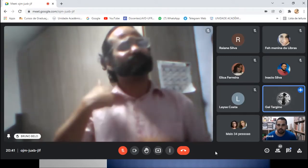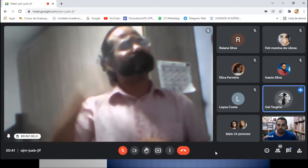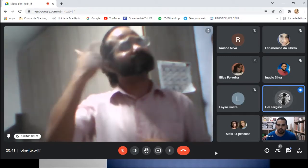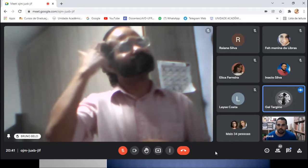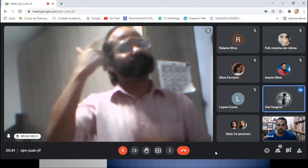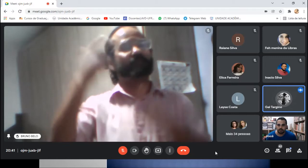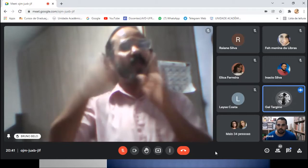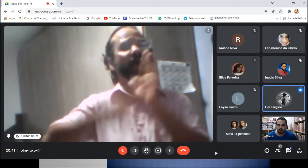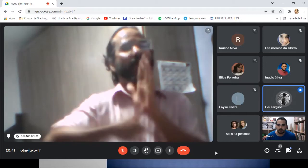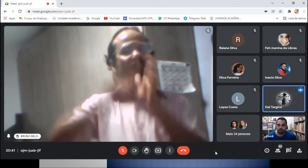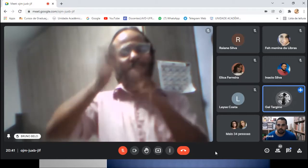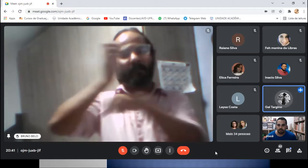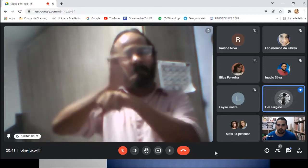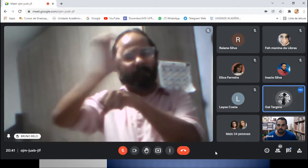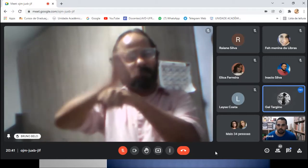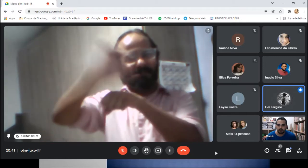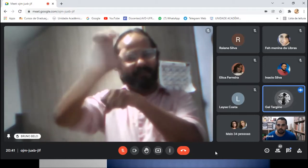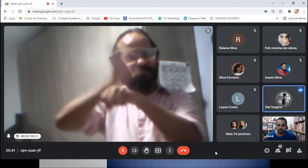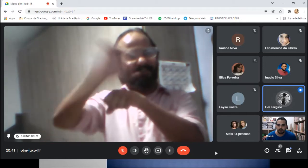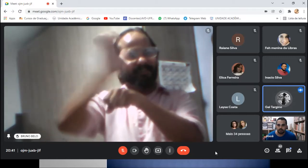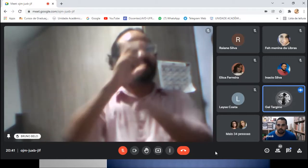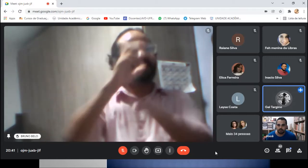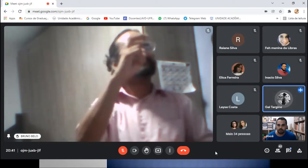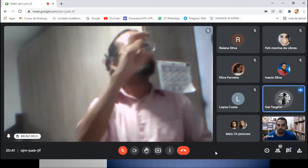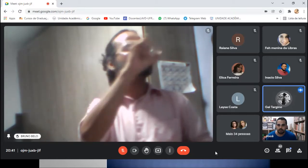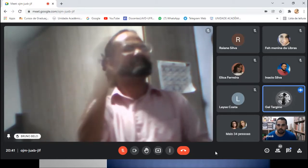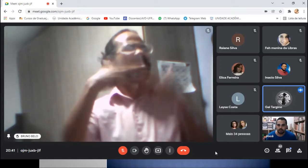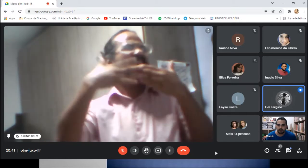questão linguística, as mudanças também